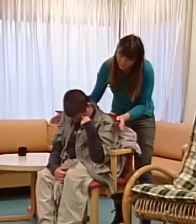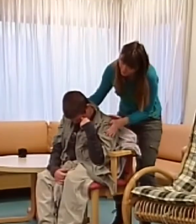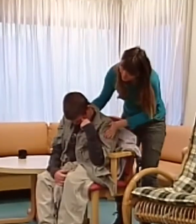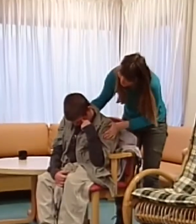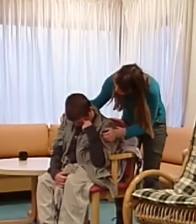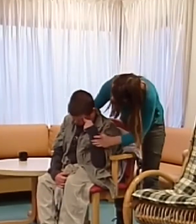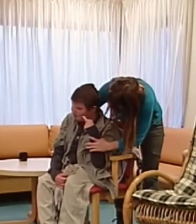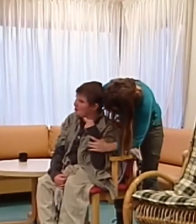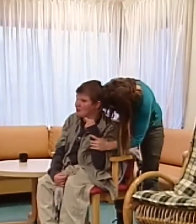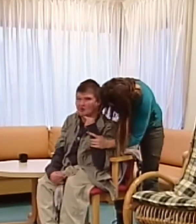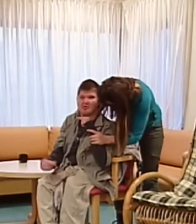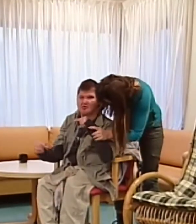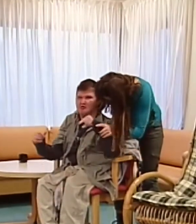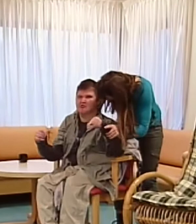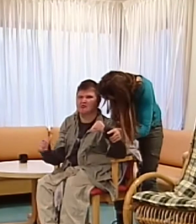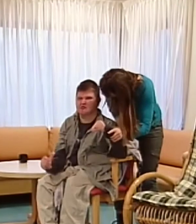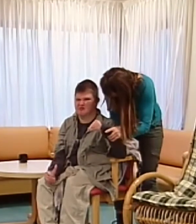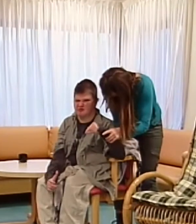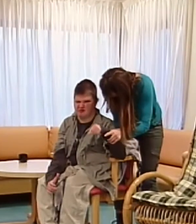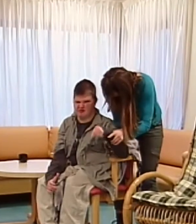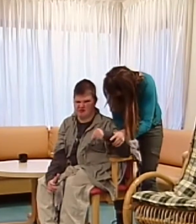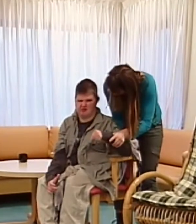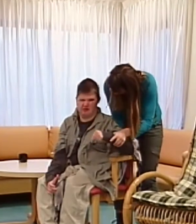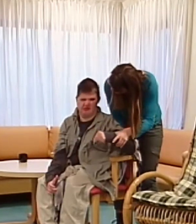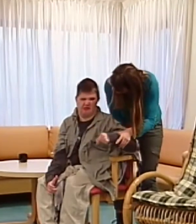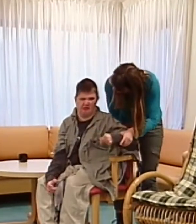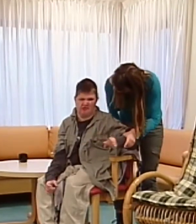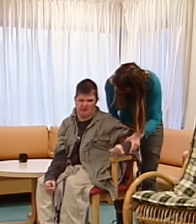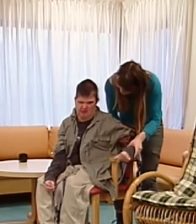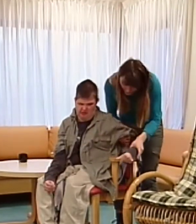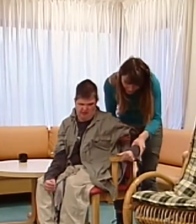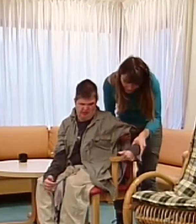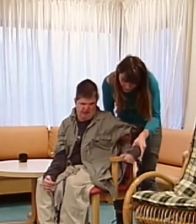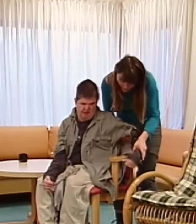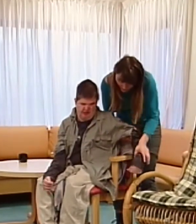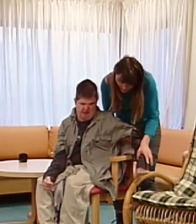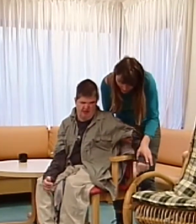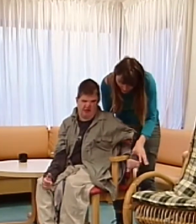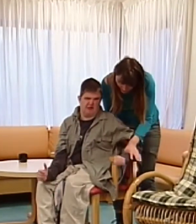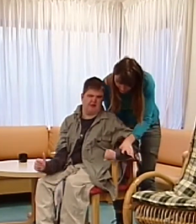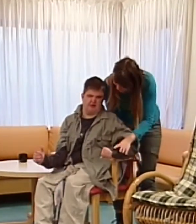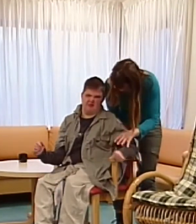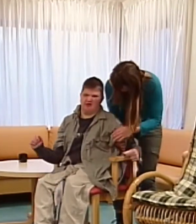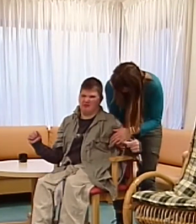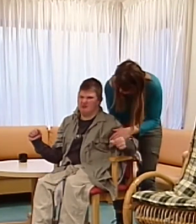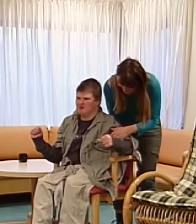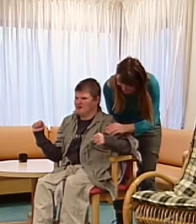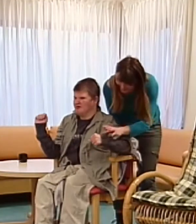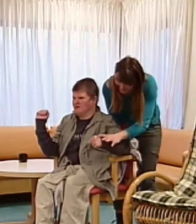Tastbare beschikbaarheid is de tweede. Wie doof en blind is, is gedoemd tot passiviteit. Althans, dat waren onze cliënten tot